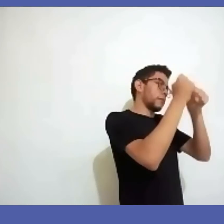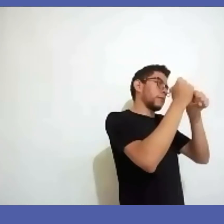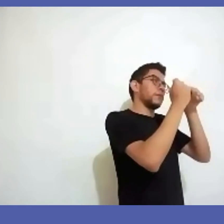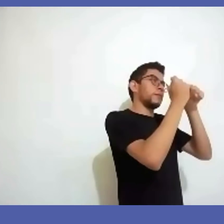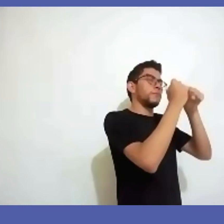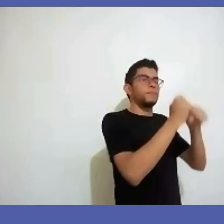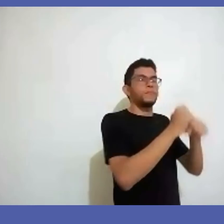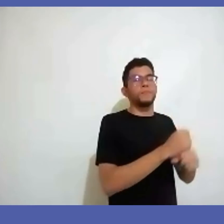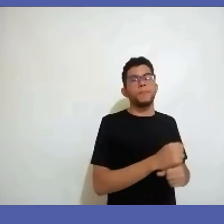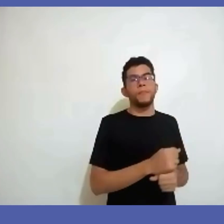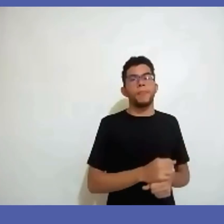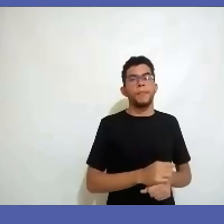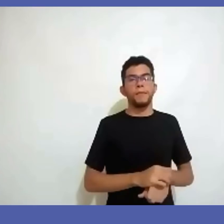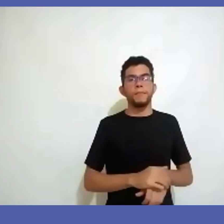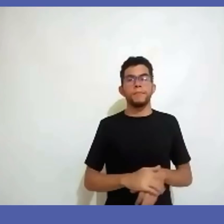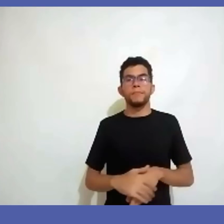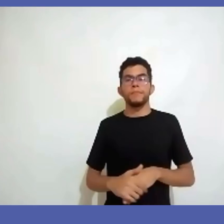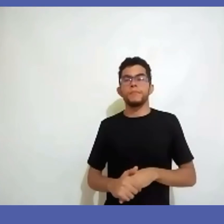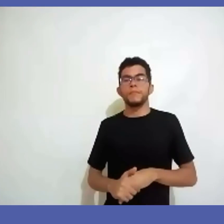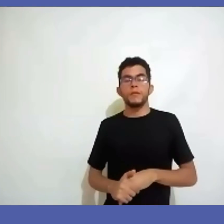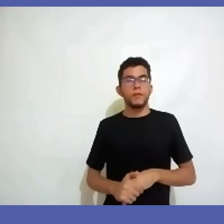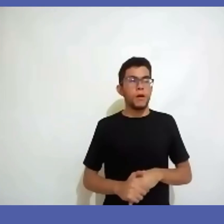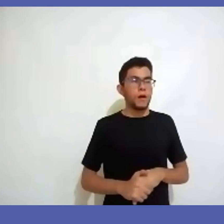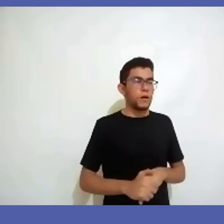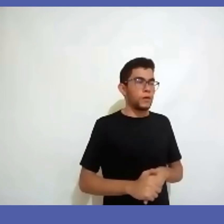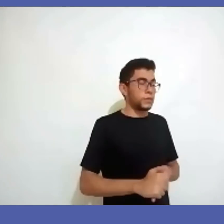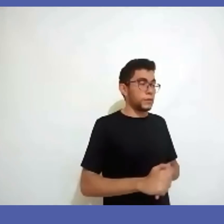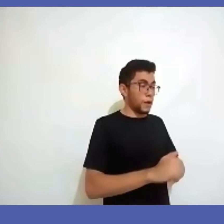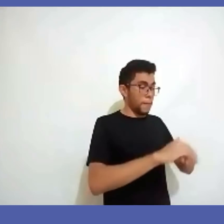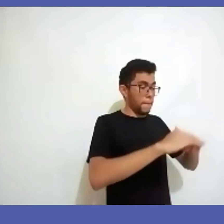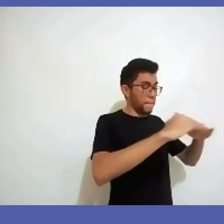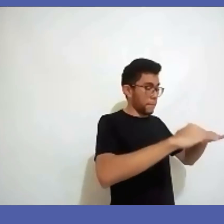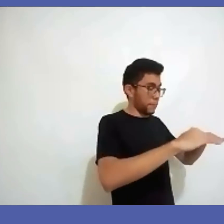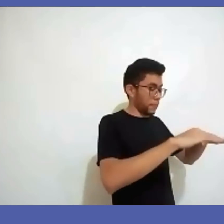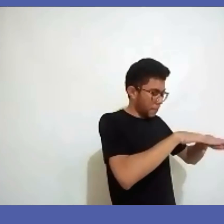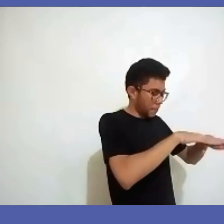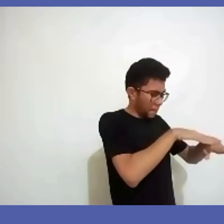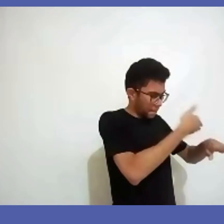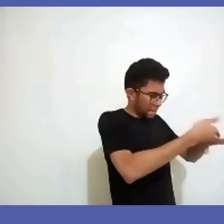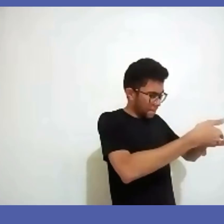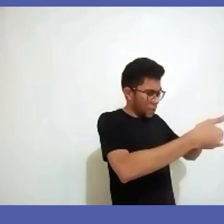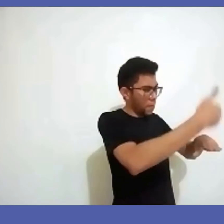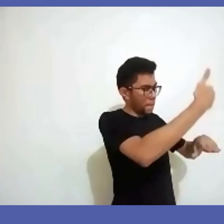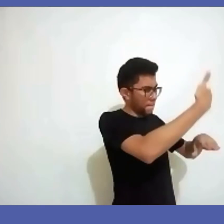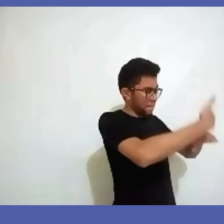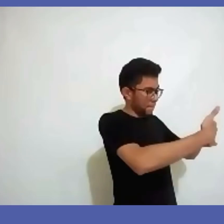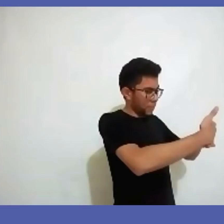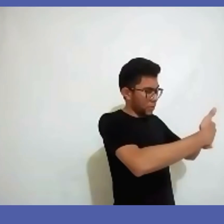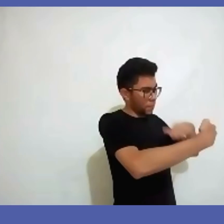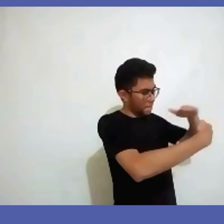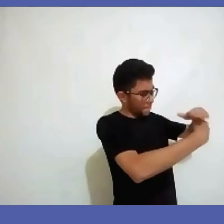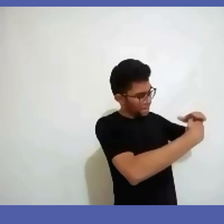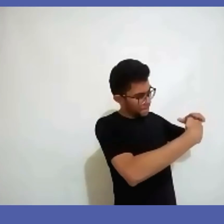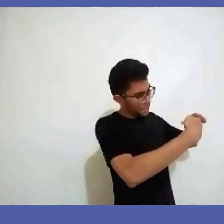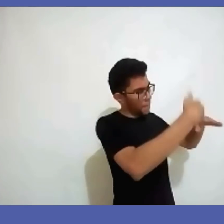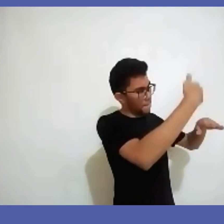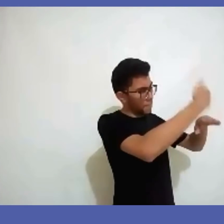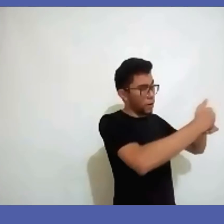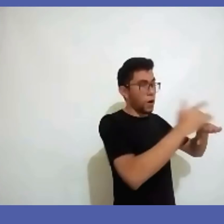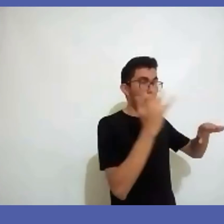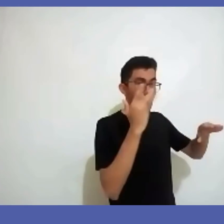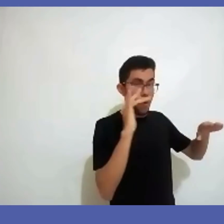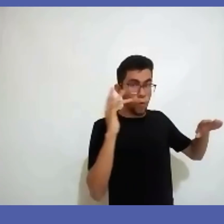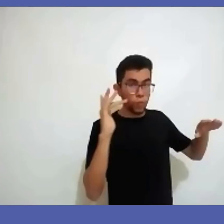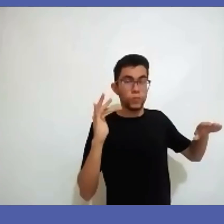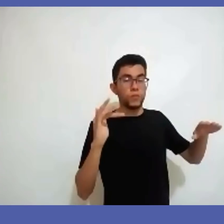todas as pedras para extrair ouro, tá? Então, assim, por isso que concretizou a profecia de Jesus 40 anos depois que ele falou aquela